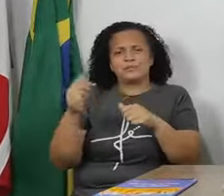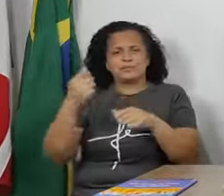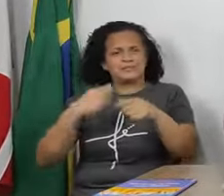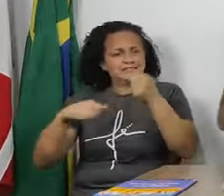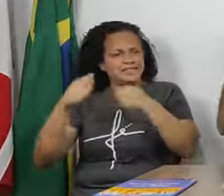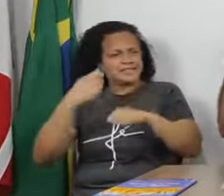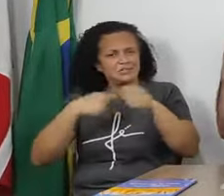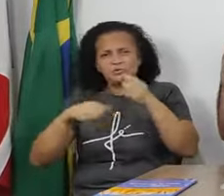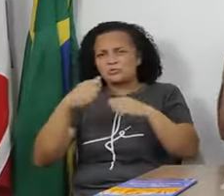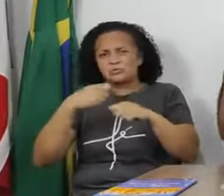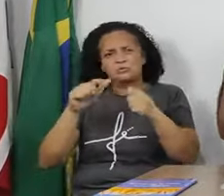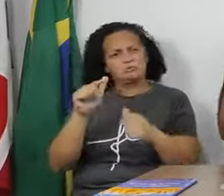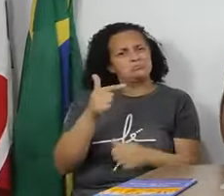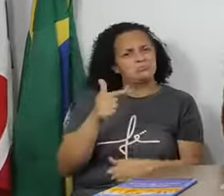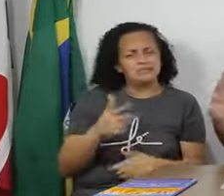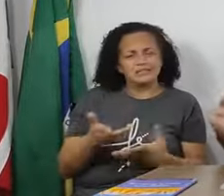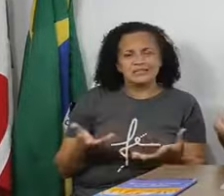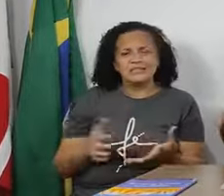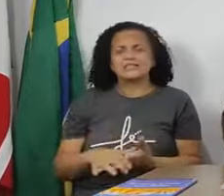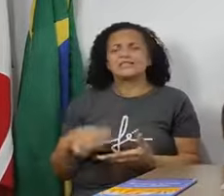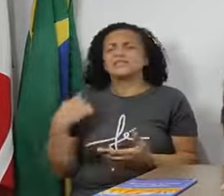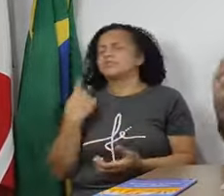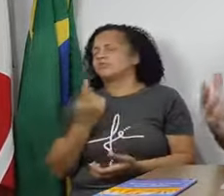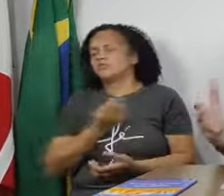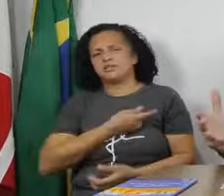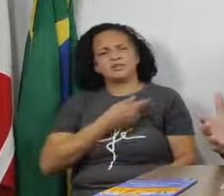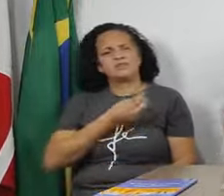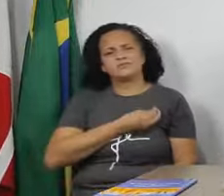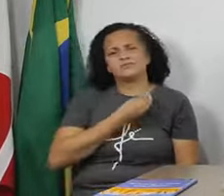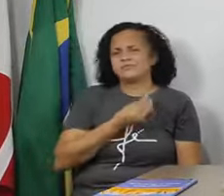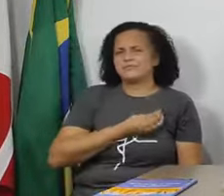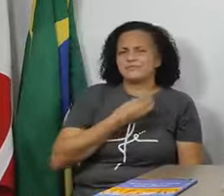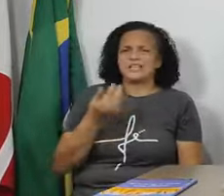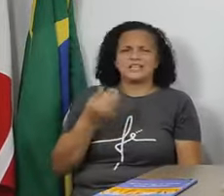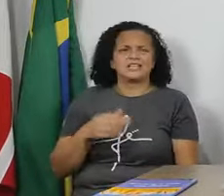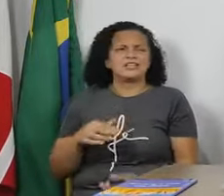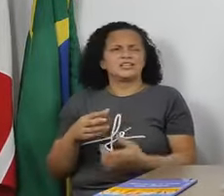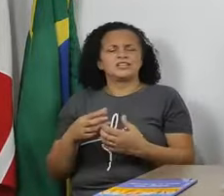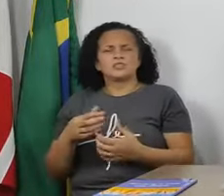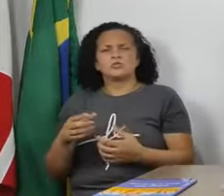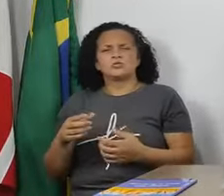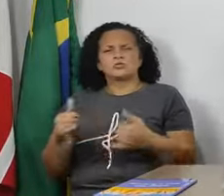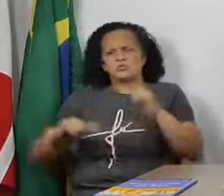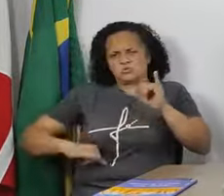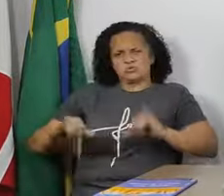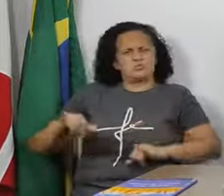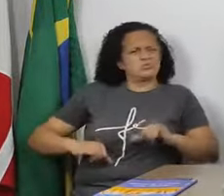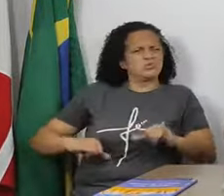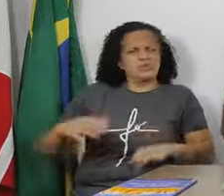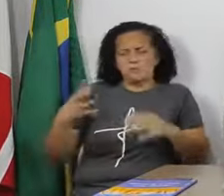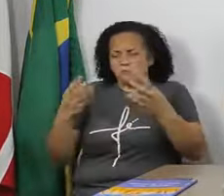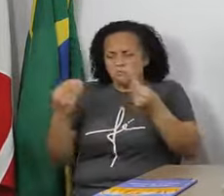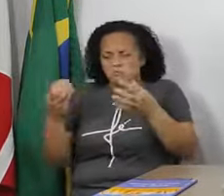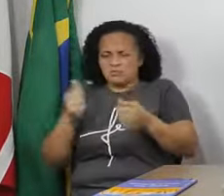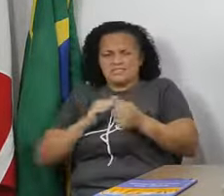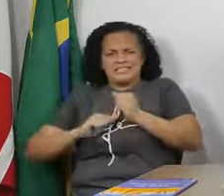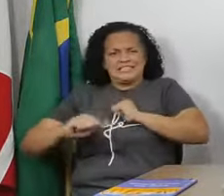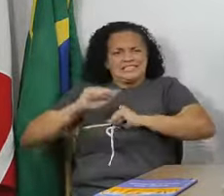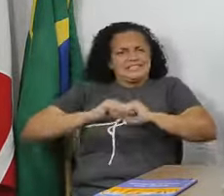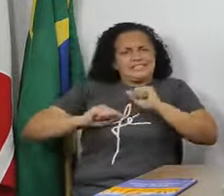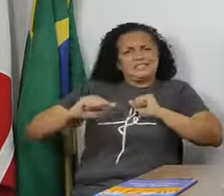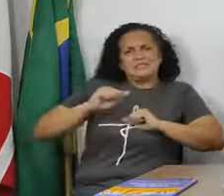mundo está vivendo nas dores de parto, né? É muita angústia, muita